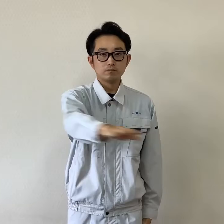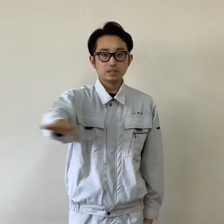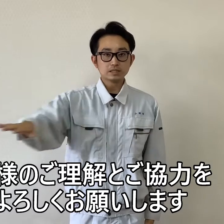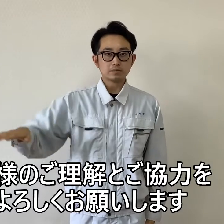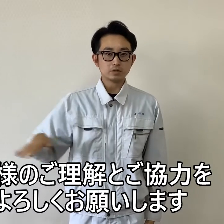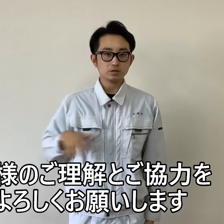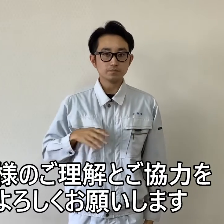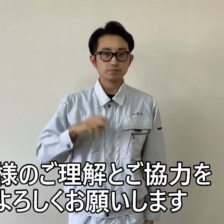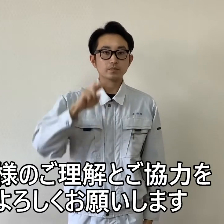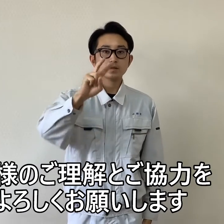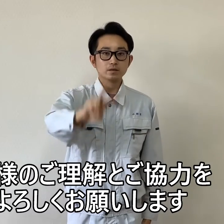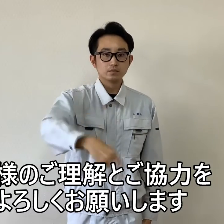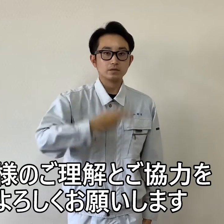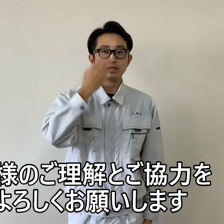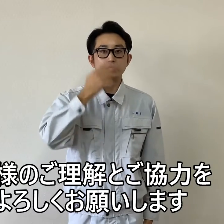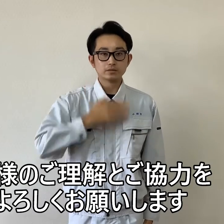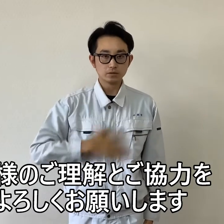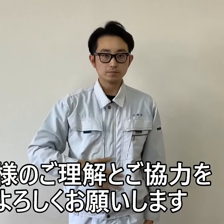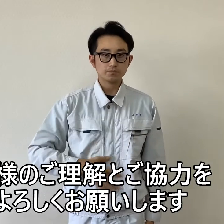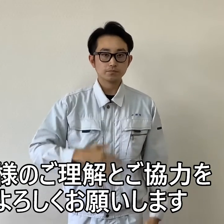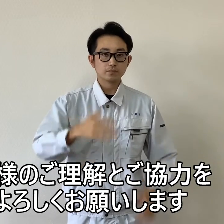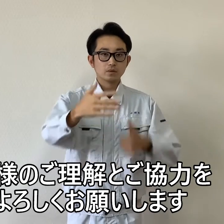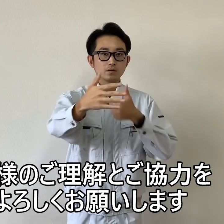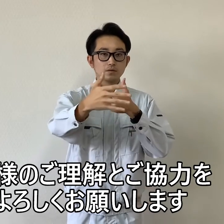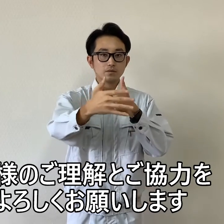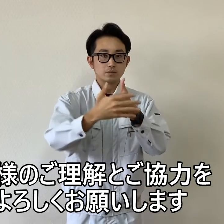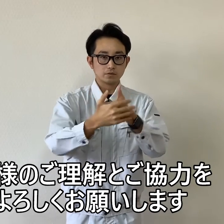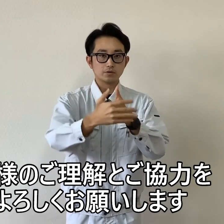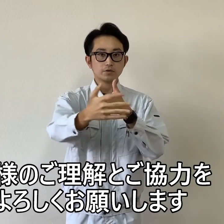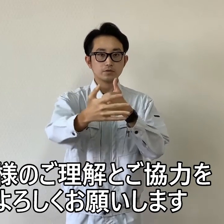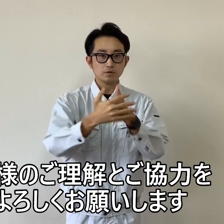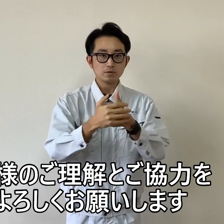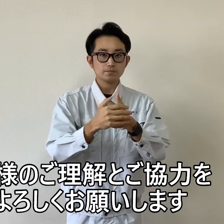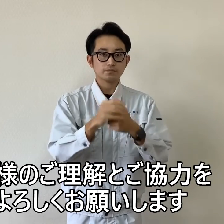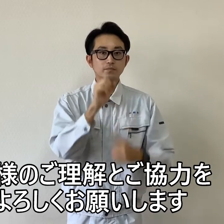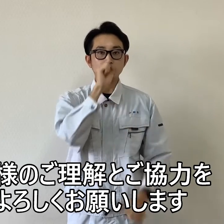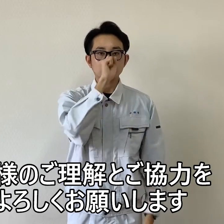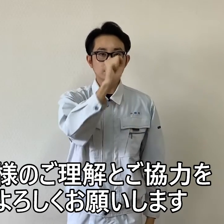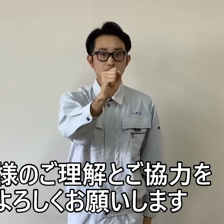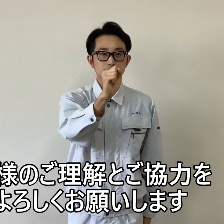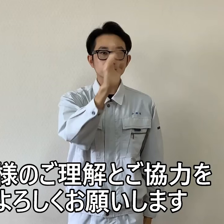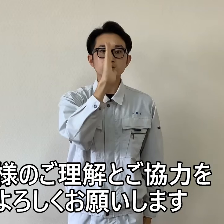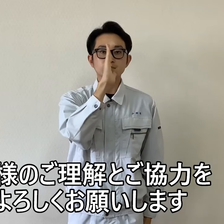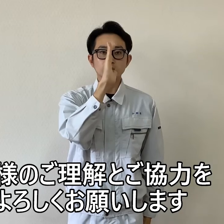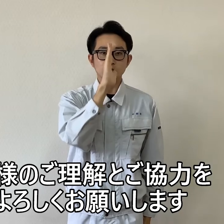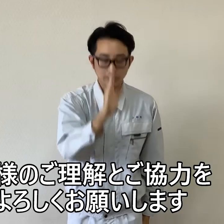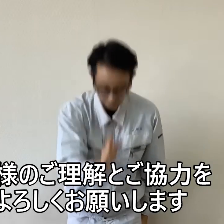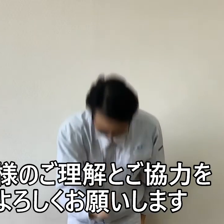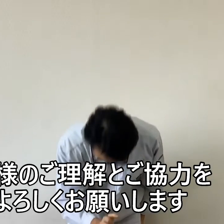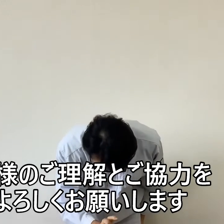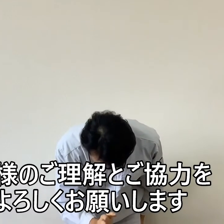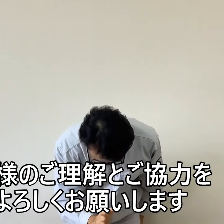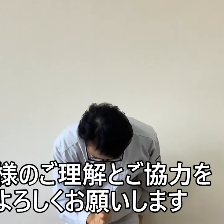皆様のご理解とご協力をよろしくお願いします。